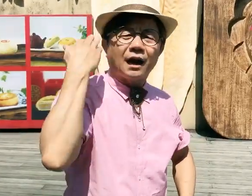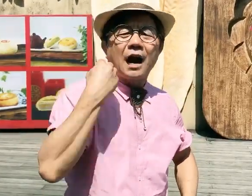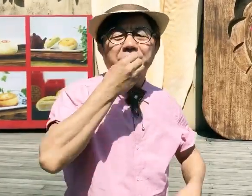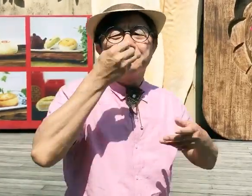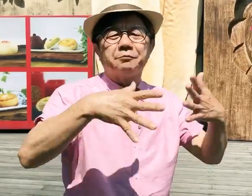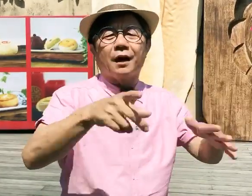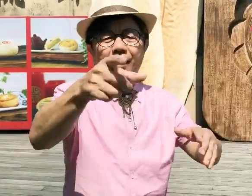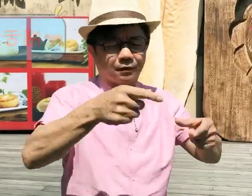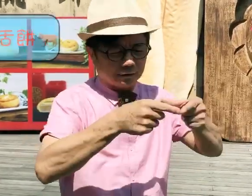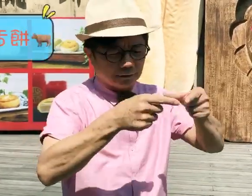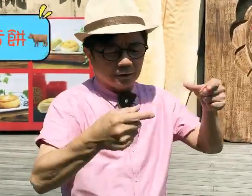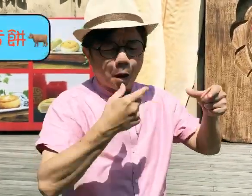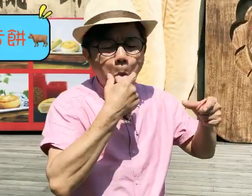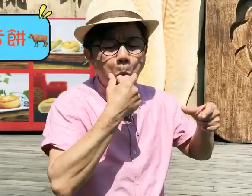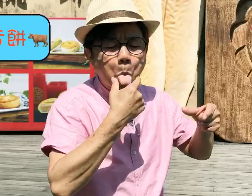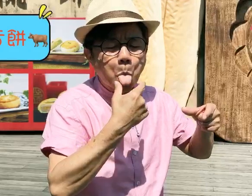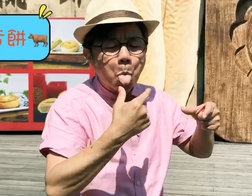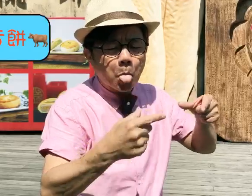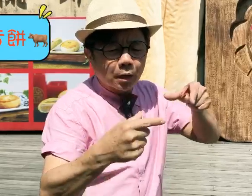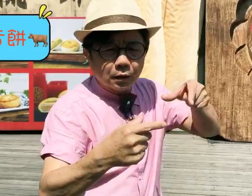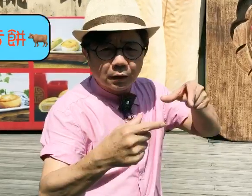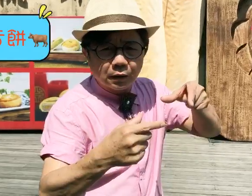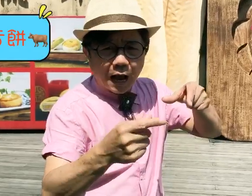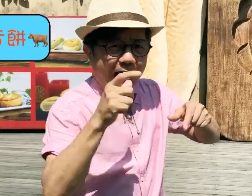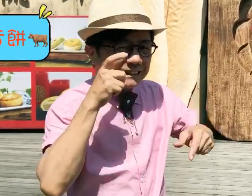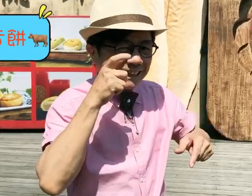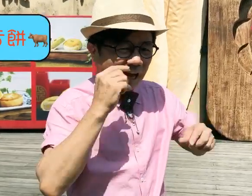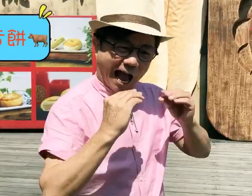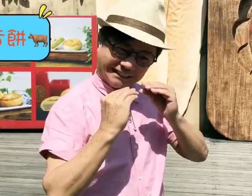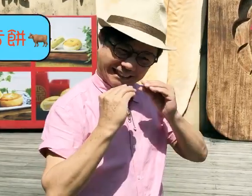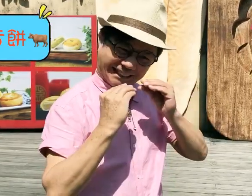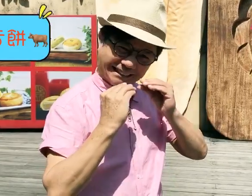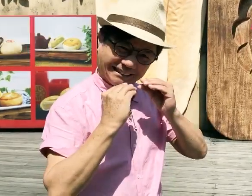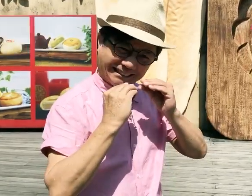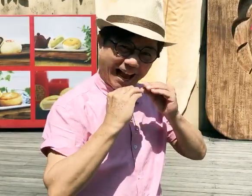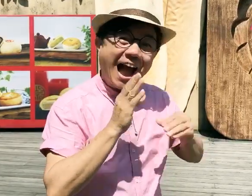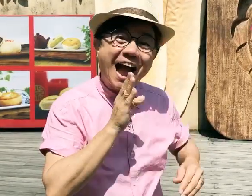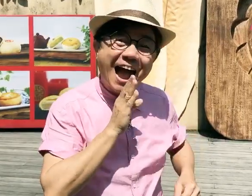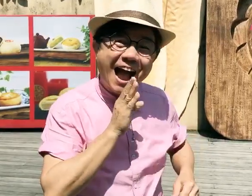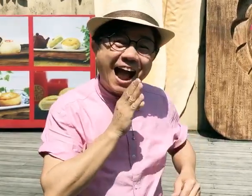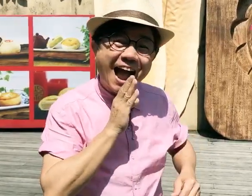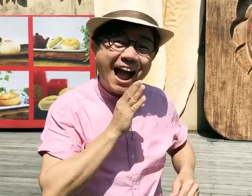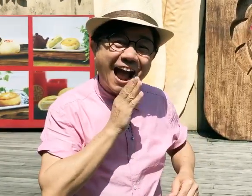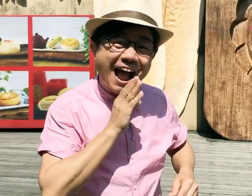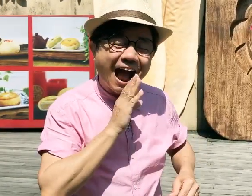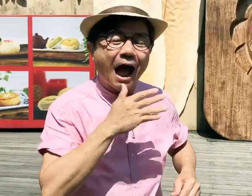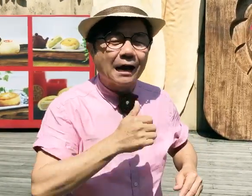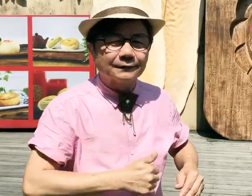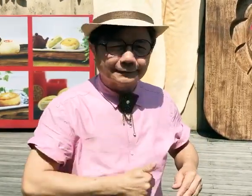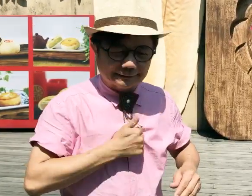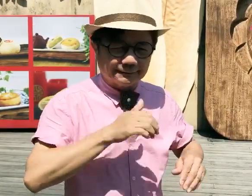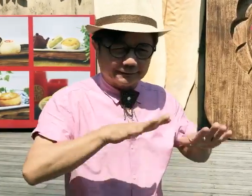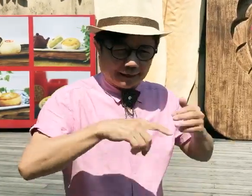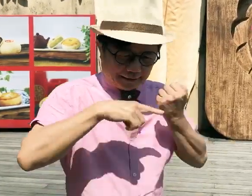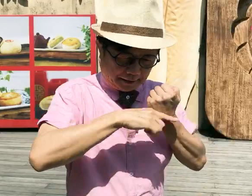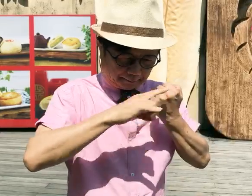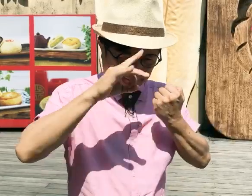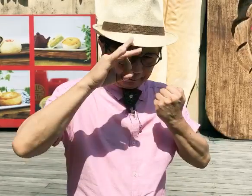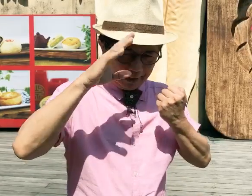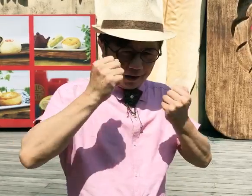外还有一个，之前大家都有吃过的牛舌饼，硬邦邦的，脆脆的。其实啊，现